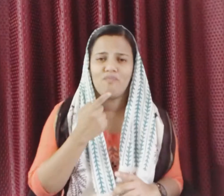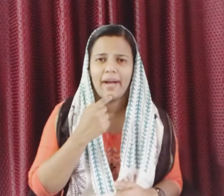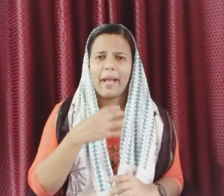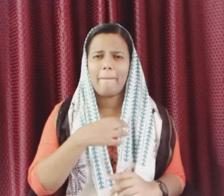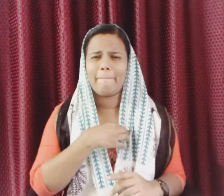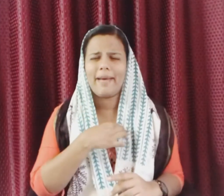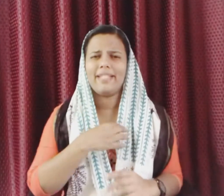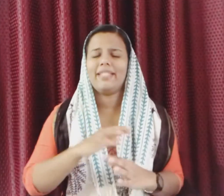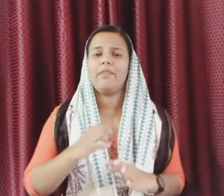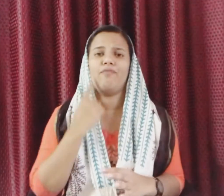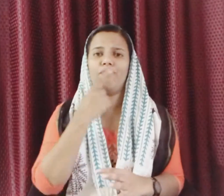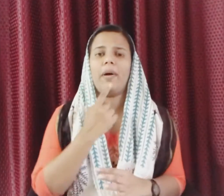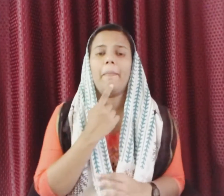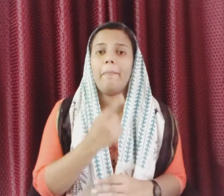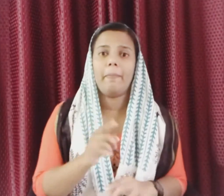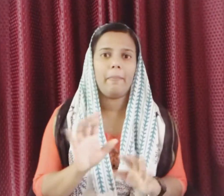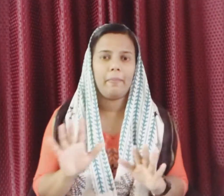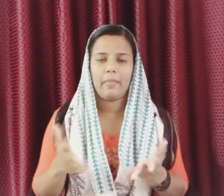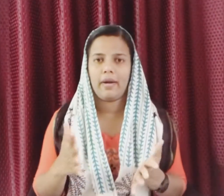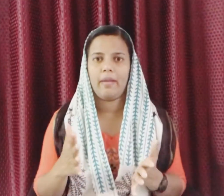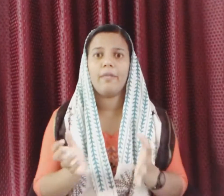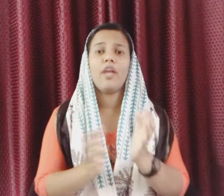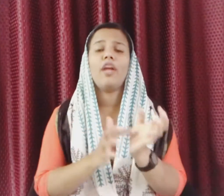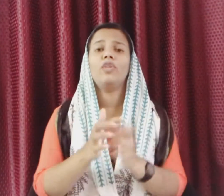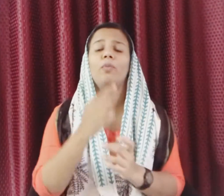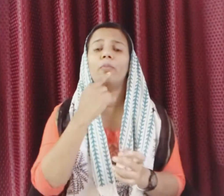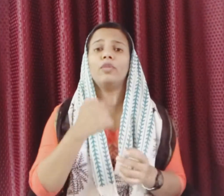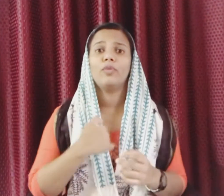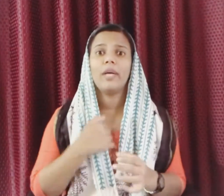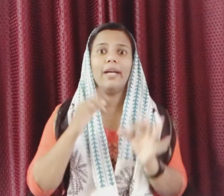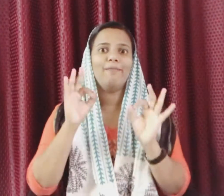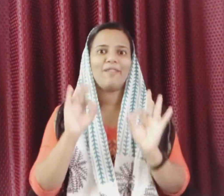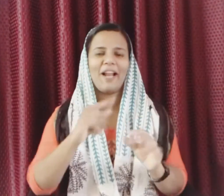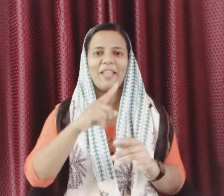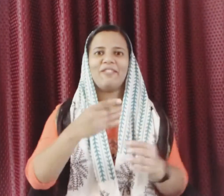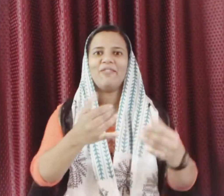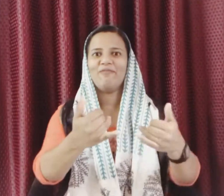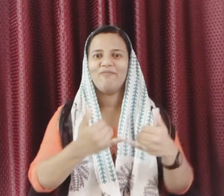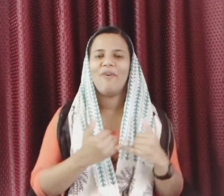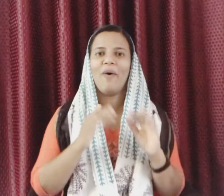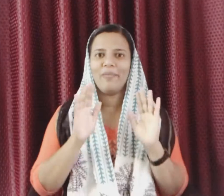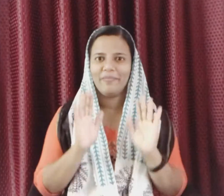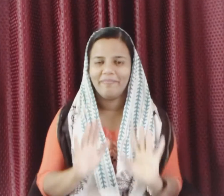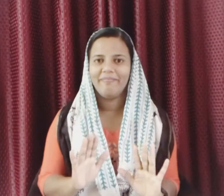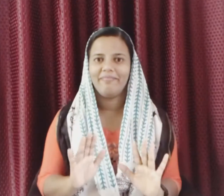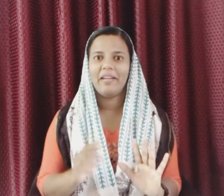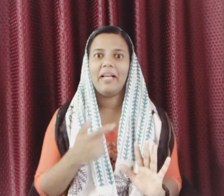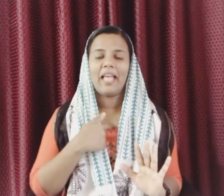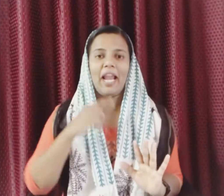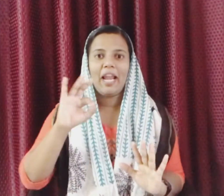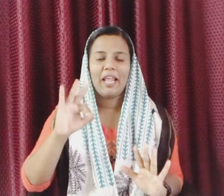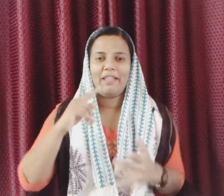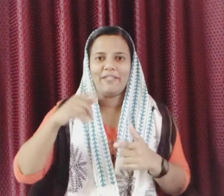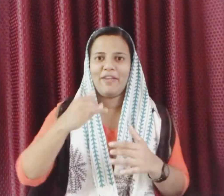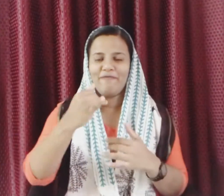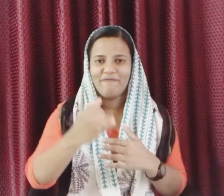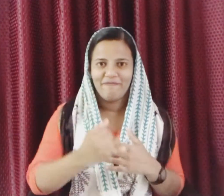വാക്കുകൾ നമ്മുടെ മനസ്സിൽ നിന്ന് വായിലൂടെ പുറത്തു വരരുത്. കാരണം കർത്താവ് നമ്മളോട് പറഞ്ഞിരിക്കുന്നത് ഗുഡ് ഡേയ്സ് ആർ കമ്മിങ് എന്ന്. അപ്പോൾ നമ്മുടെ ജീവിതത്തിൽ നല്ല ദിവസങ്ങൾ